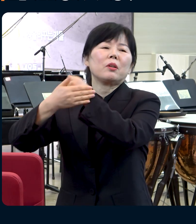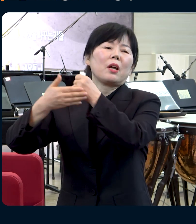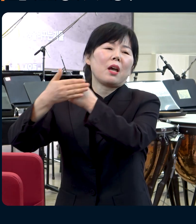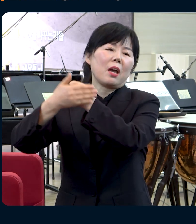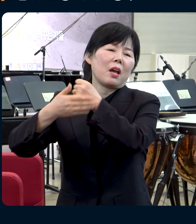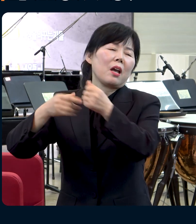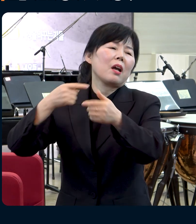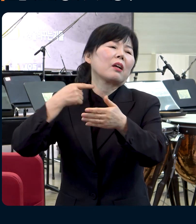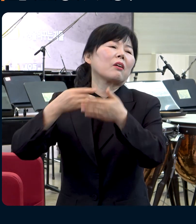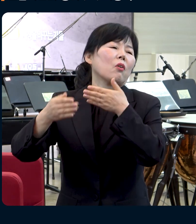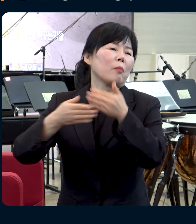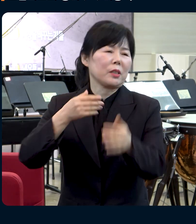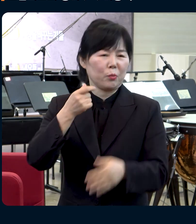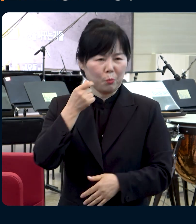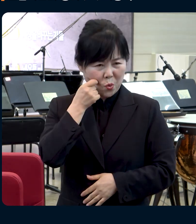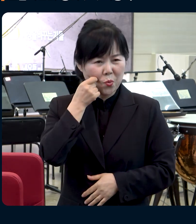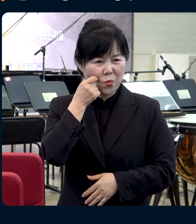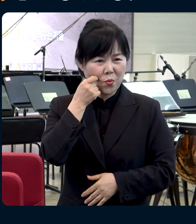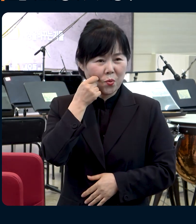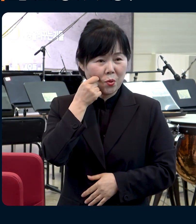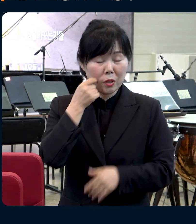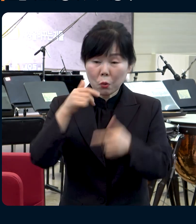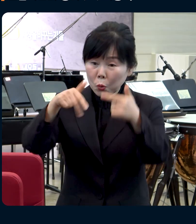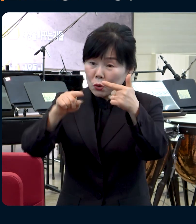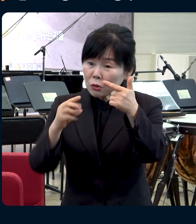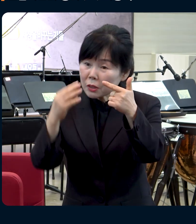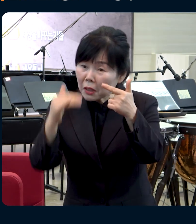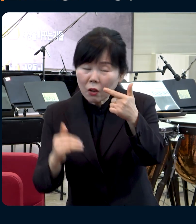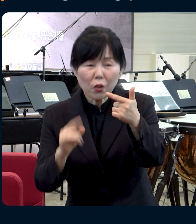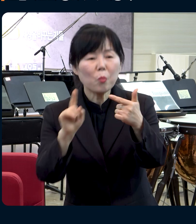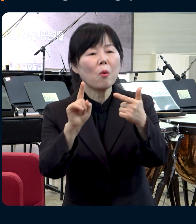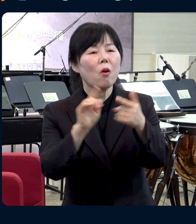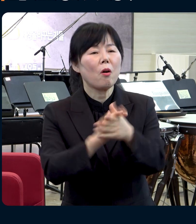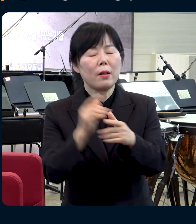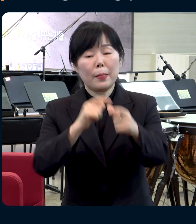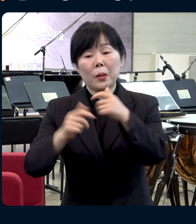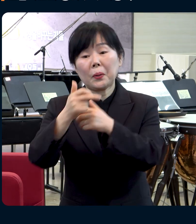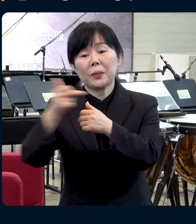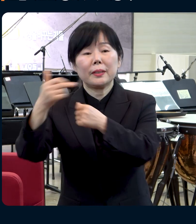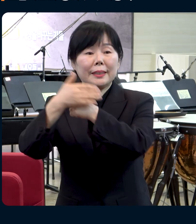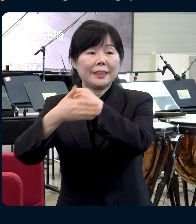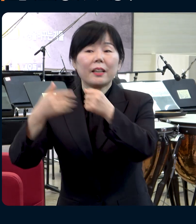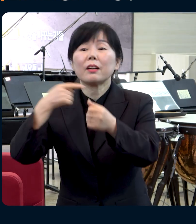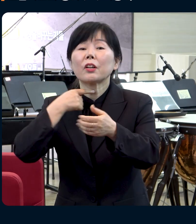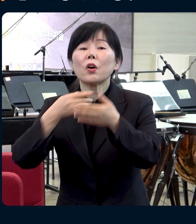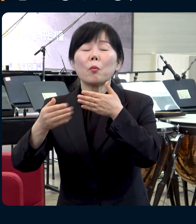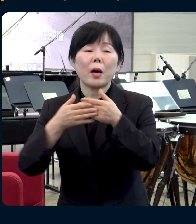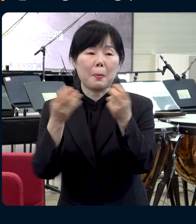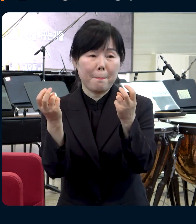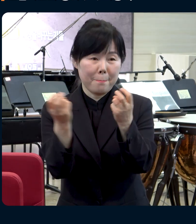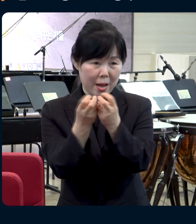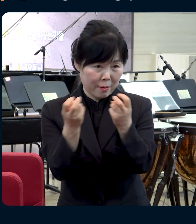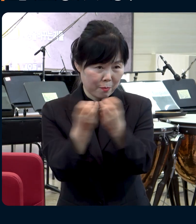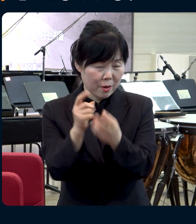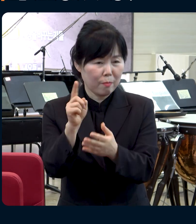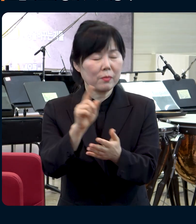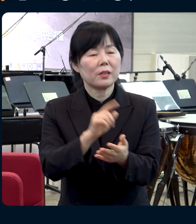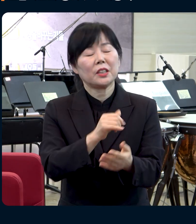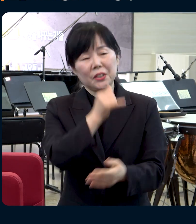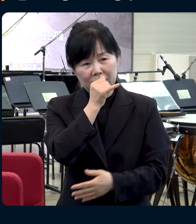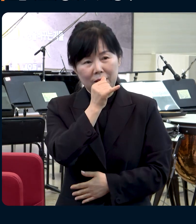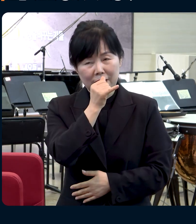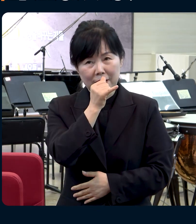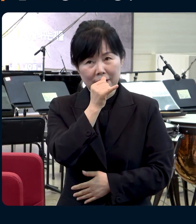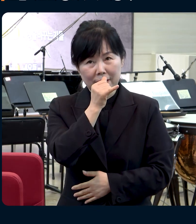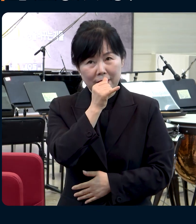못하게 하는 것입니다. 근데 오늘 6절 말씀에서는요, 더욱 큰 은혜를 경험할 수 있는 그 비결이 기록되어 있습니다. 우리